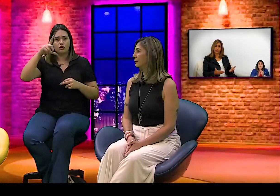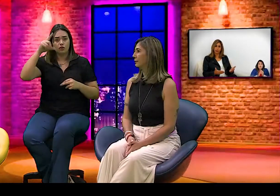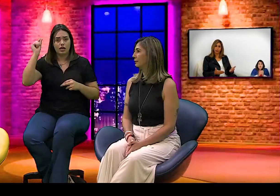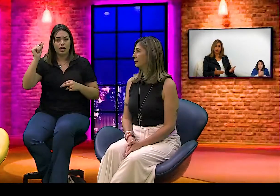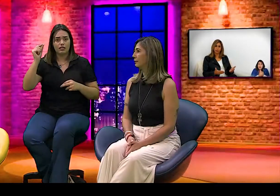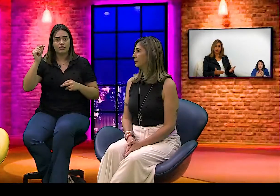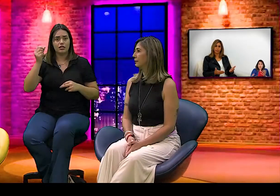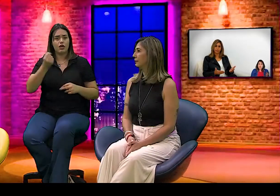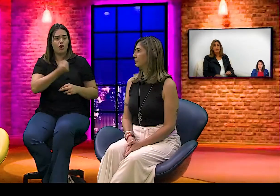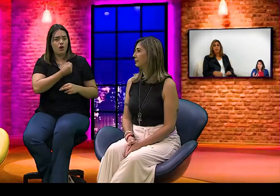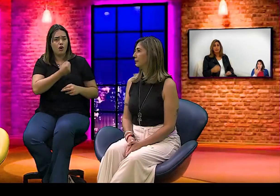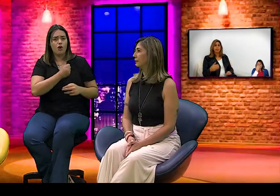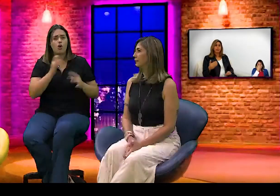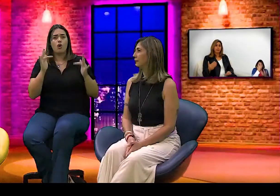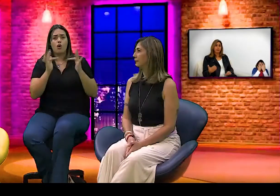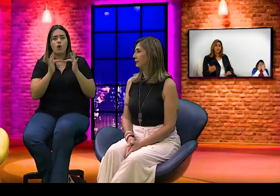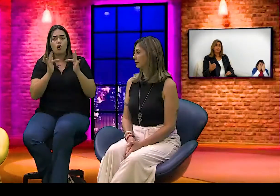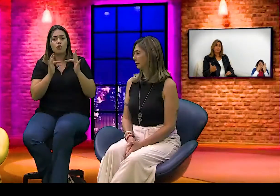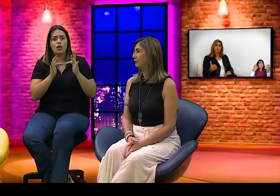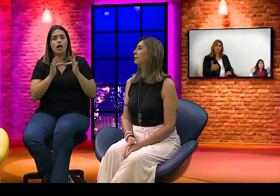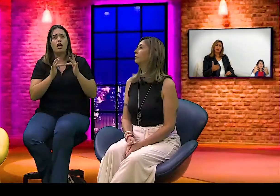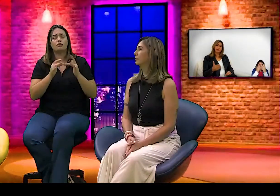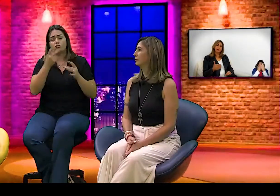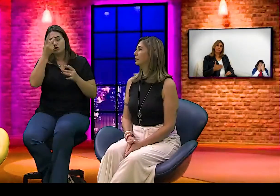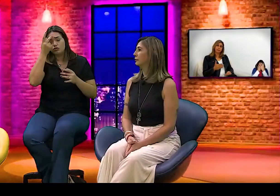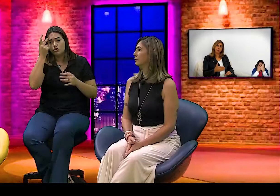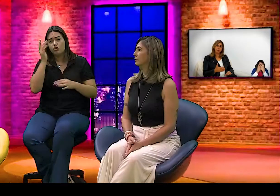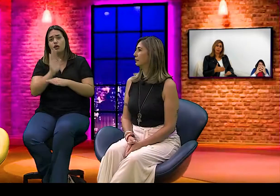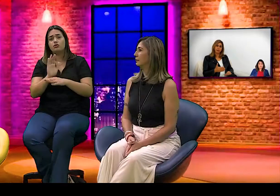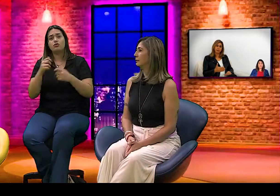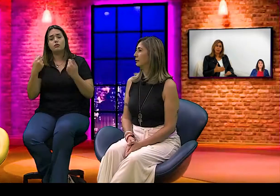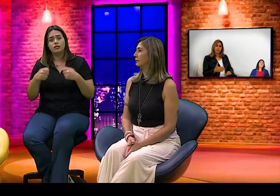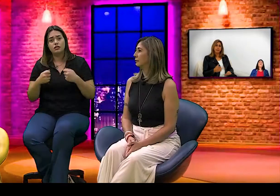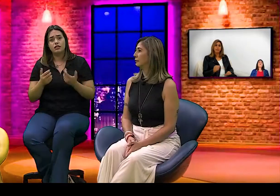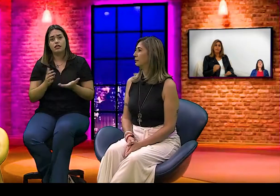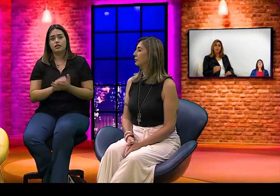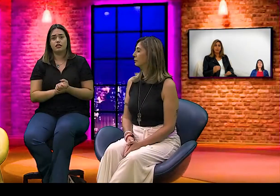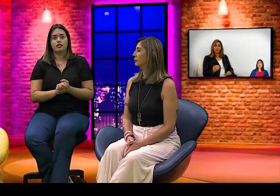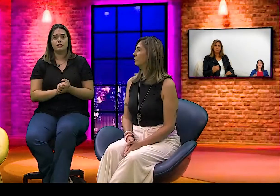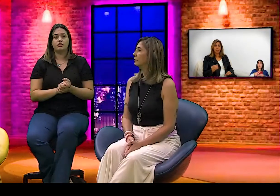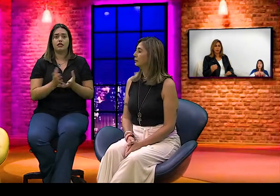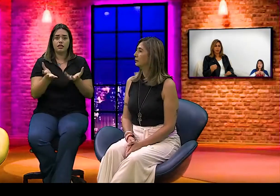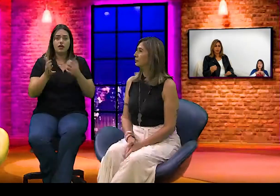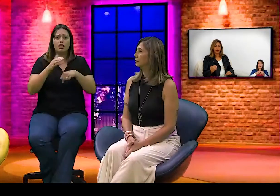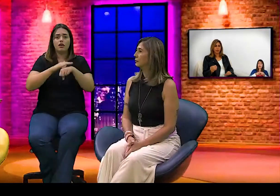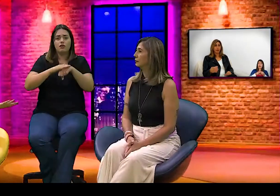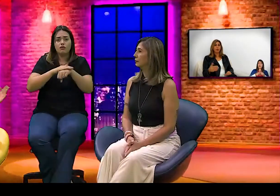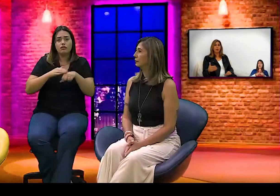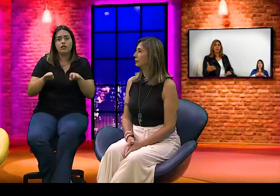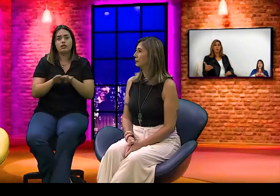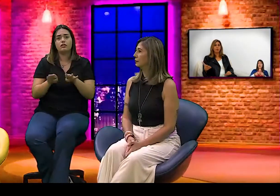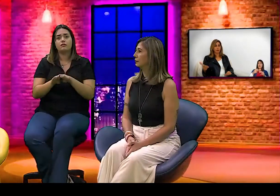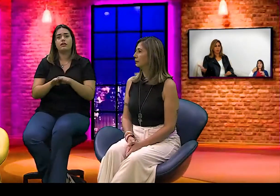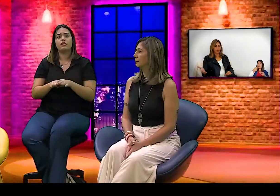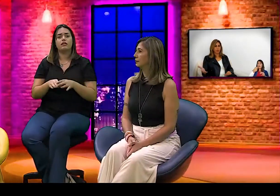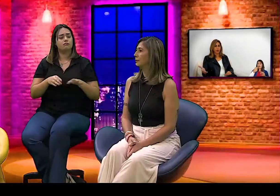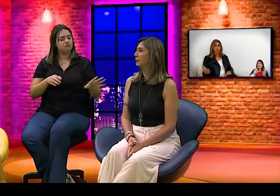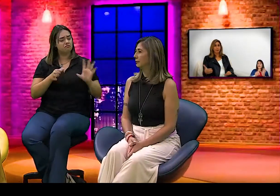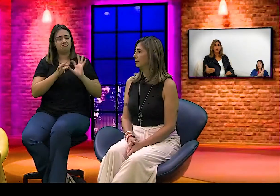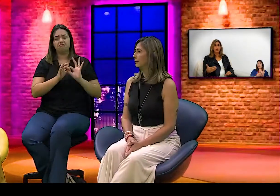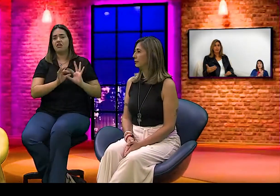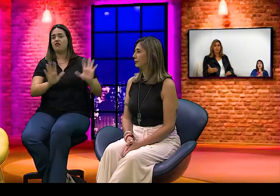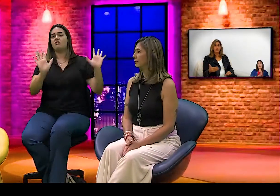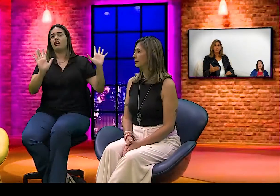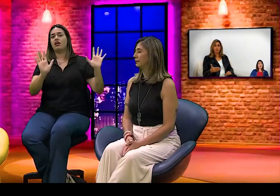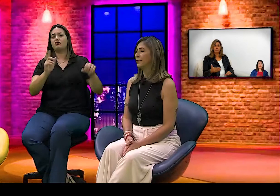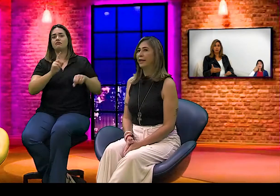seus contatos, para quem precisar de um auxílio, né? Para quem quer buscar conversar também. Então, fica à vontade aí, esse